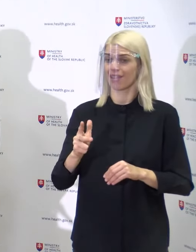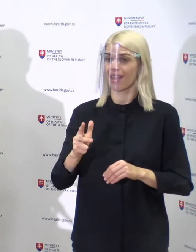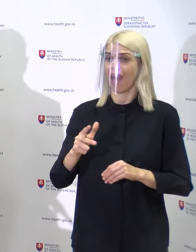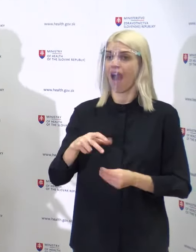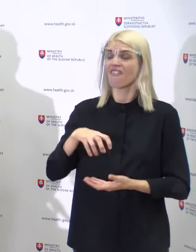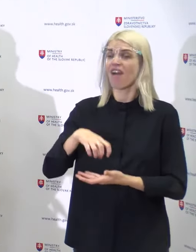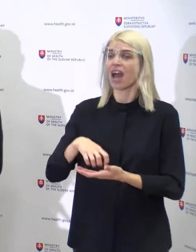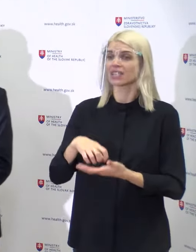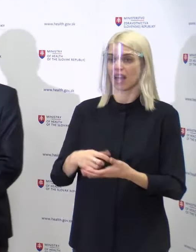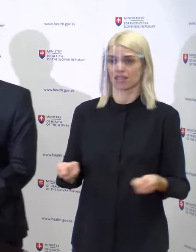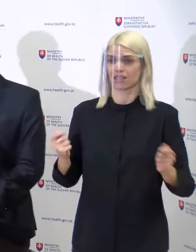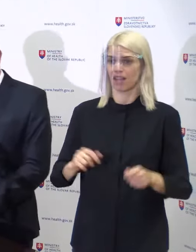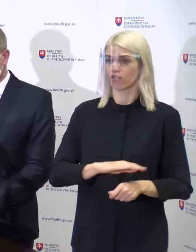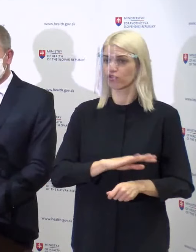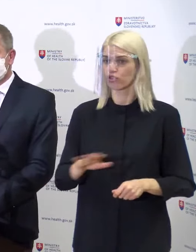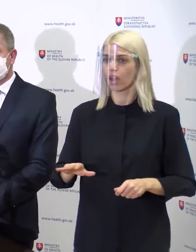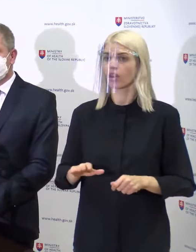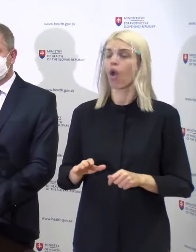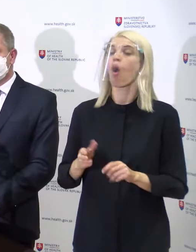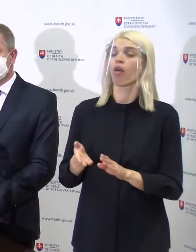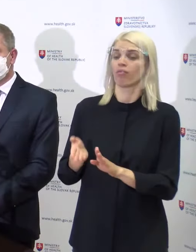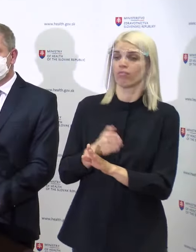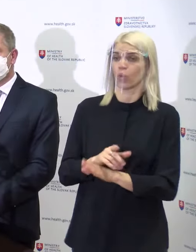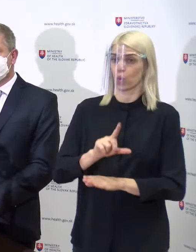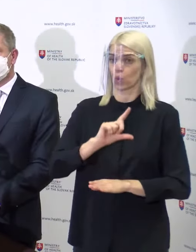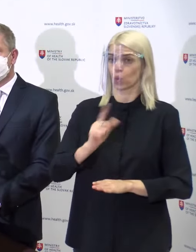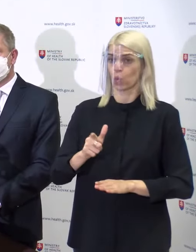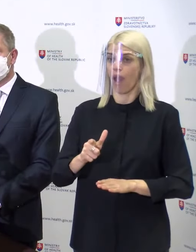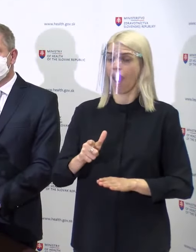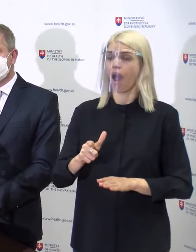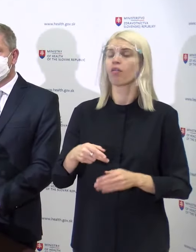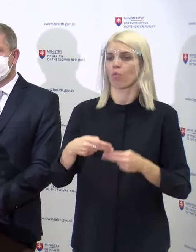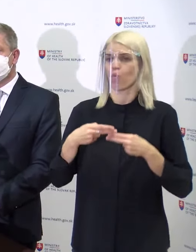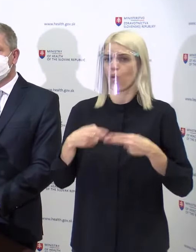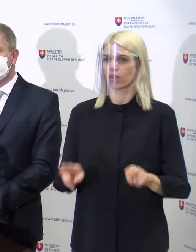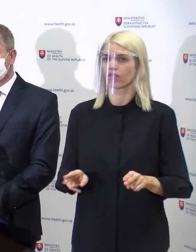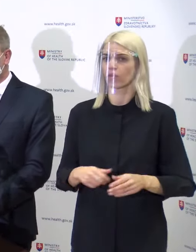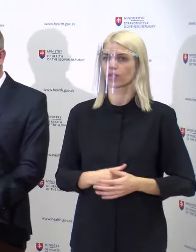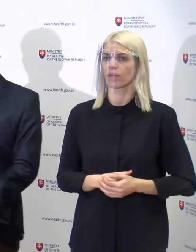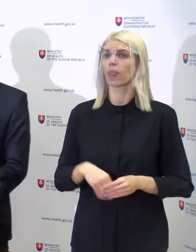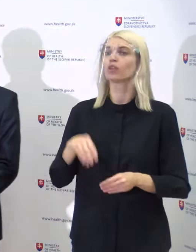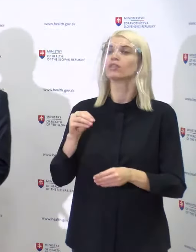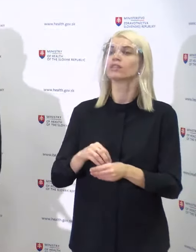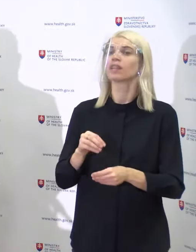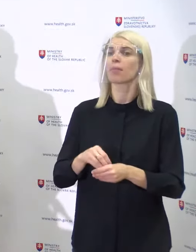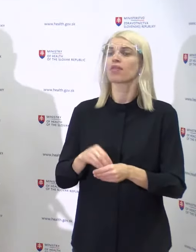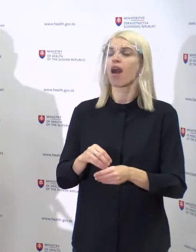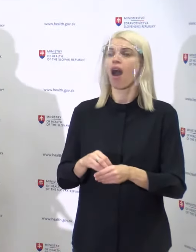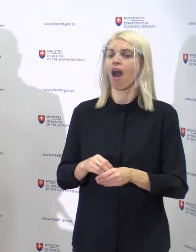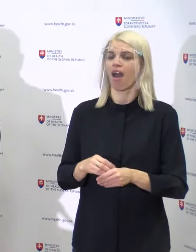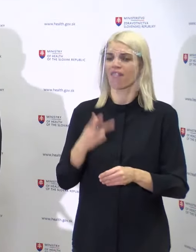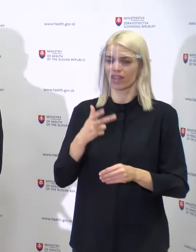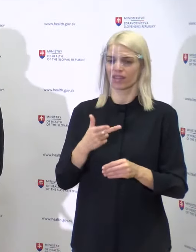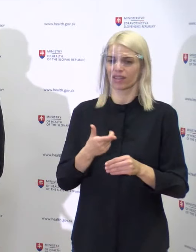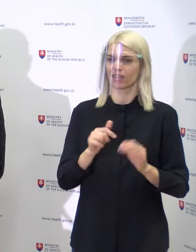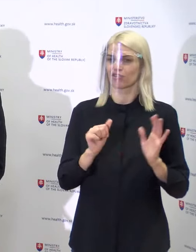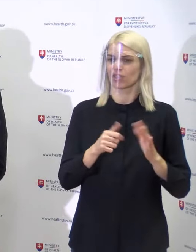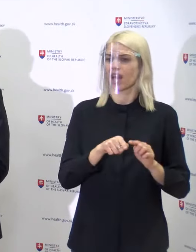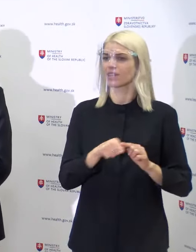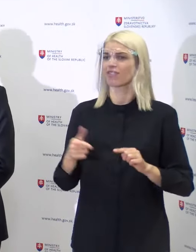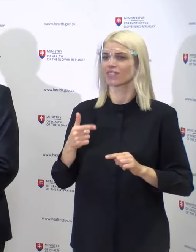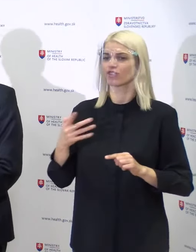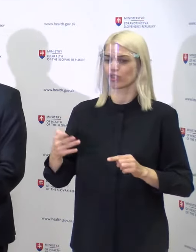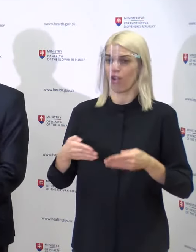Áno. Je to teda reakcia na to, že sa to otvorí pred Vianocami, aby mohli ľudia nakúpiť a potom sa bojíte toho epidemického rizika, alebo prečo takto? Presne